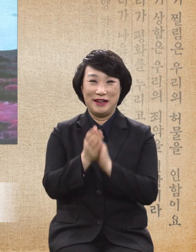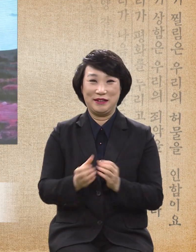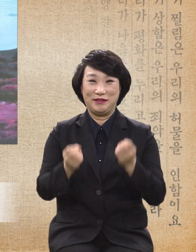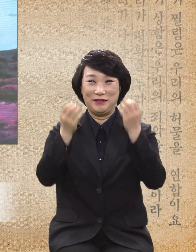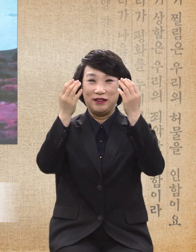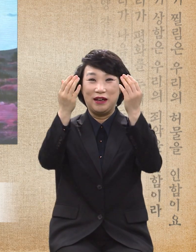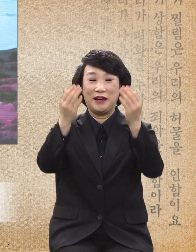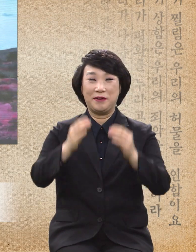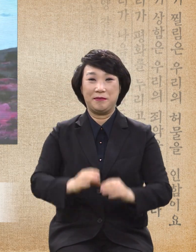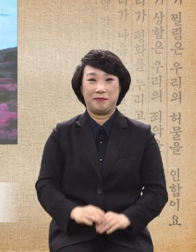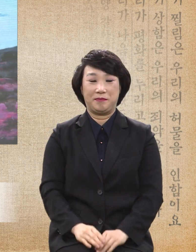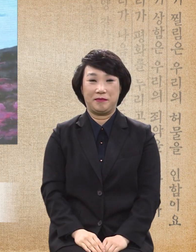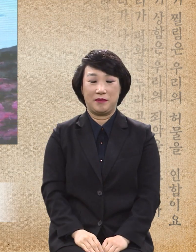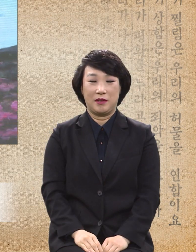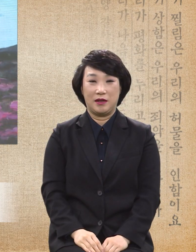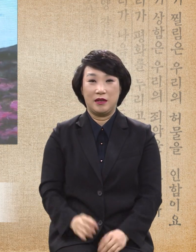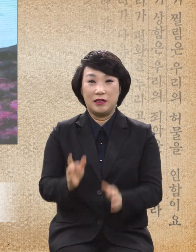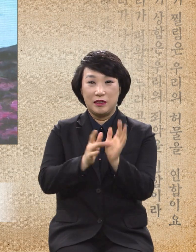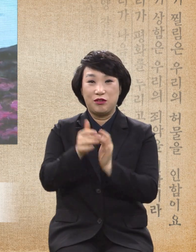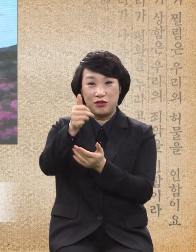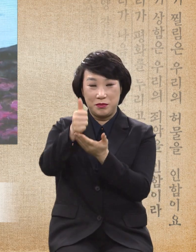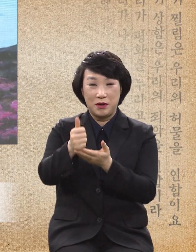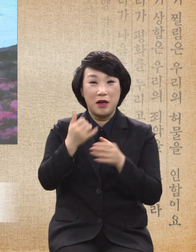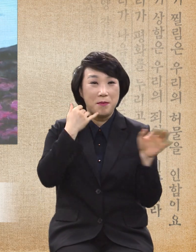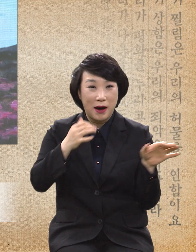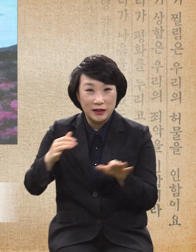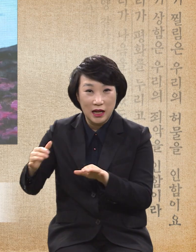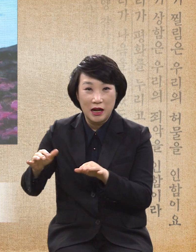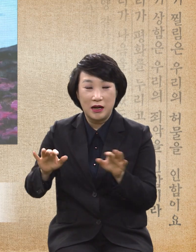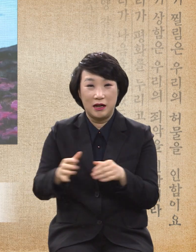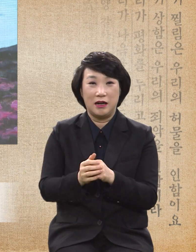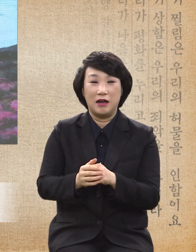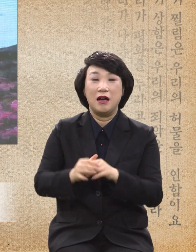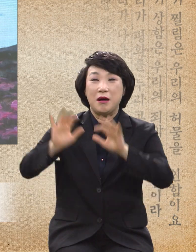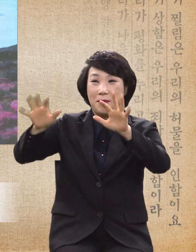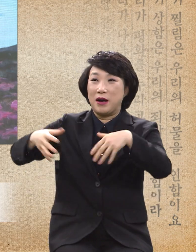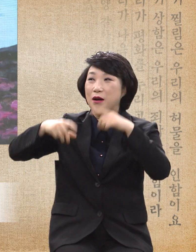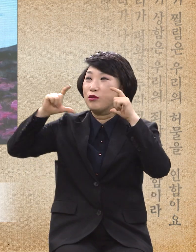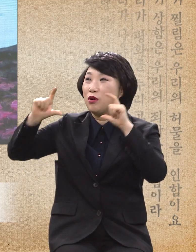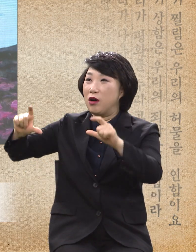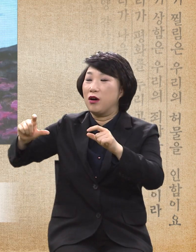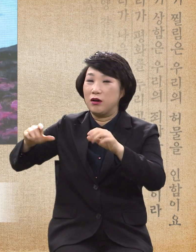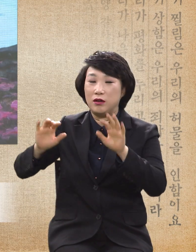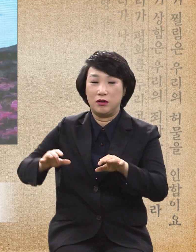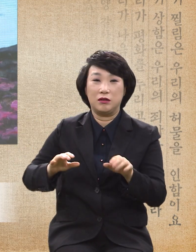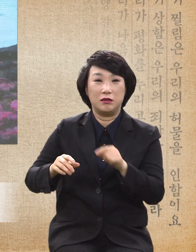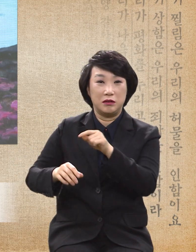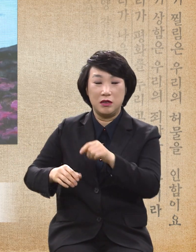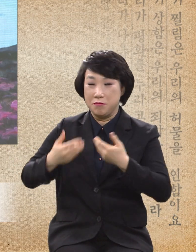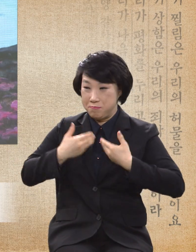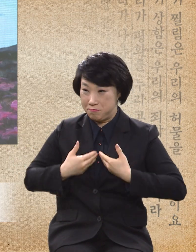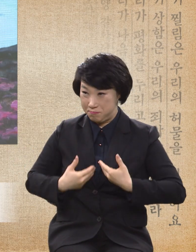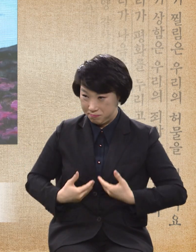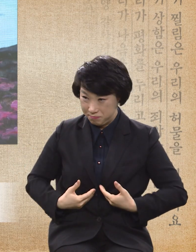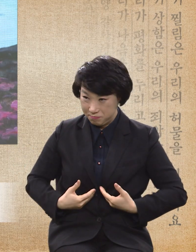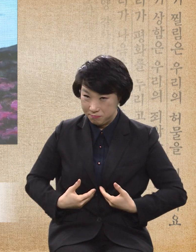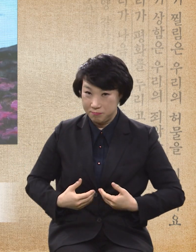할렐루야. 예수께서 바람을 꾸짖으시며 바다더러 이르시되